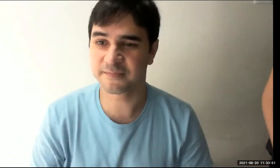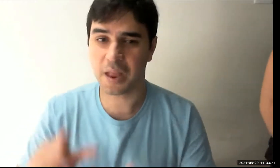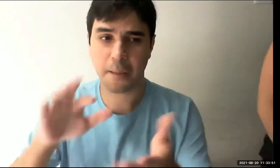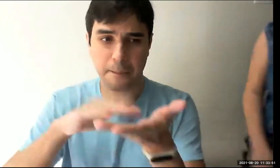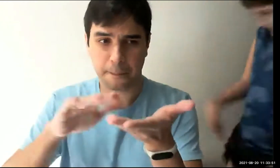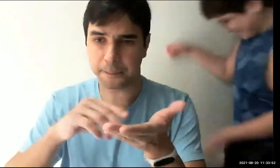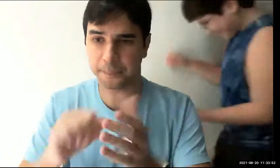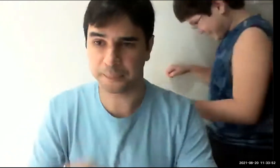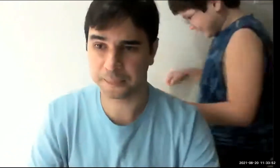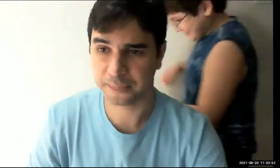perguntar?